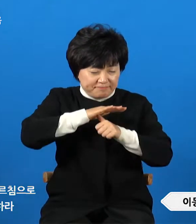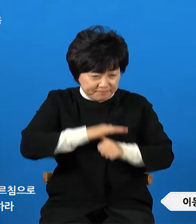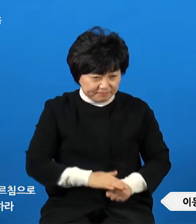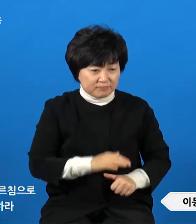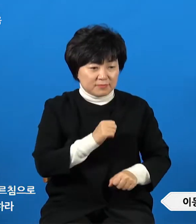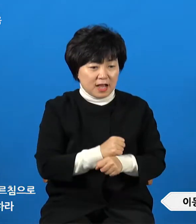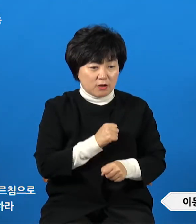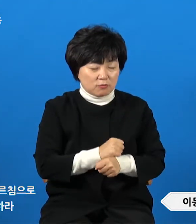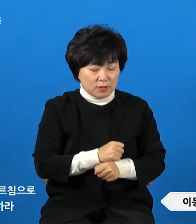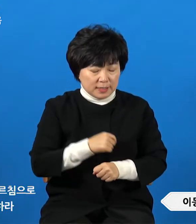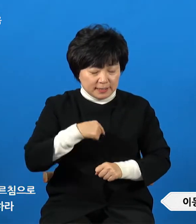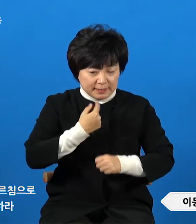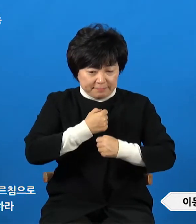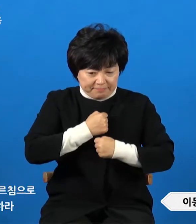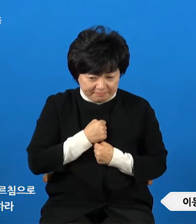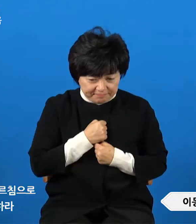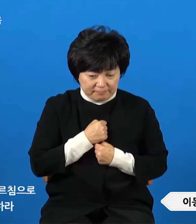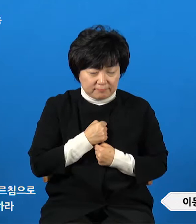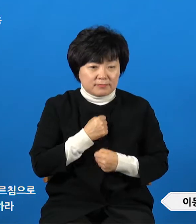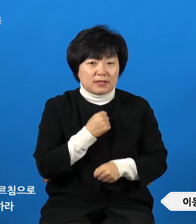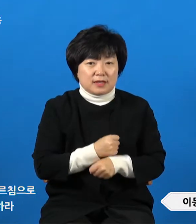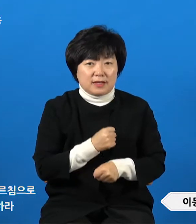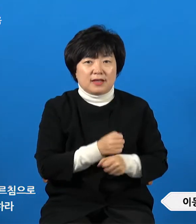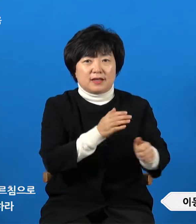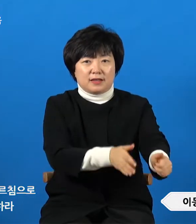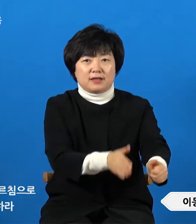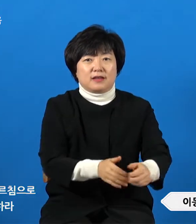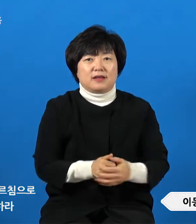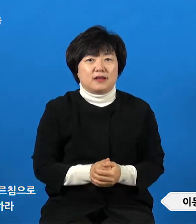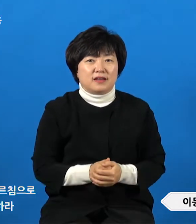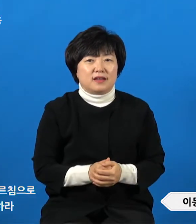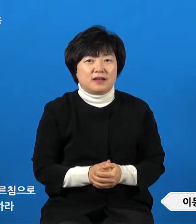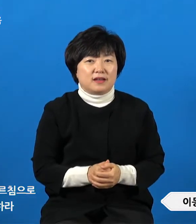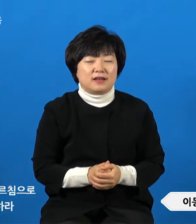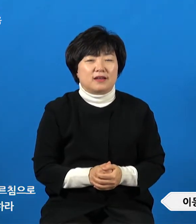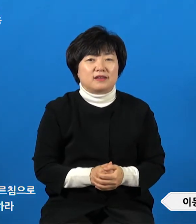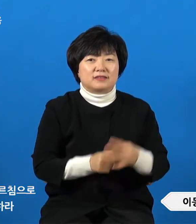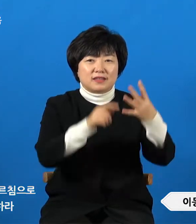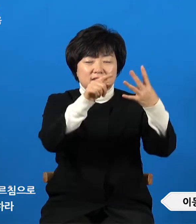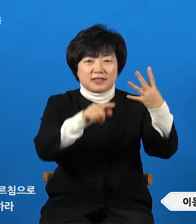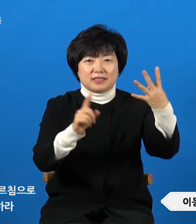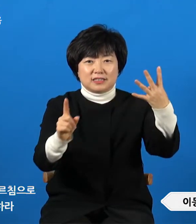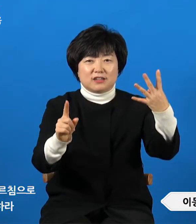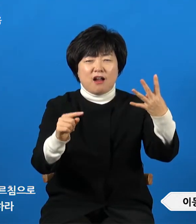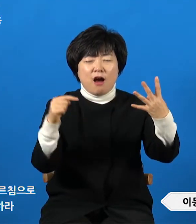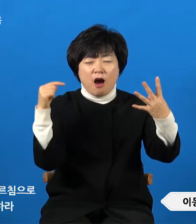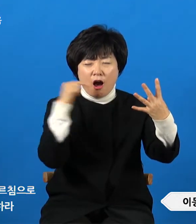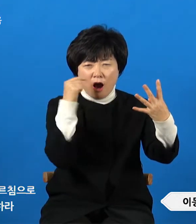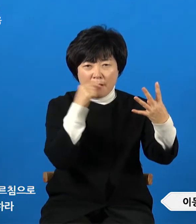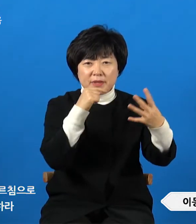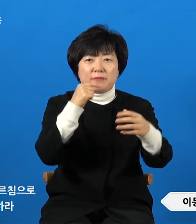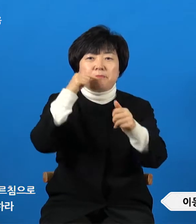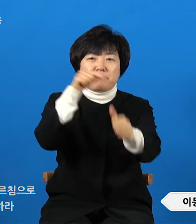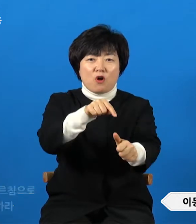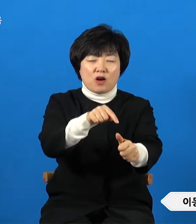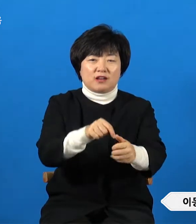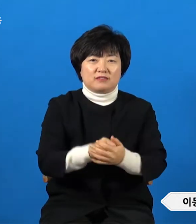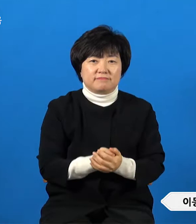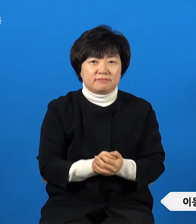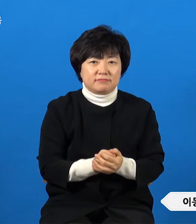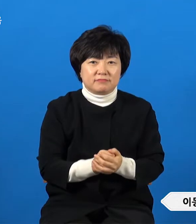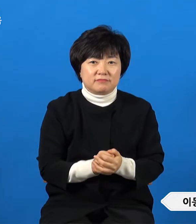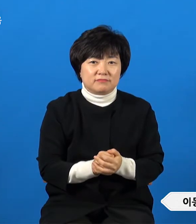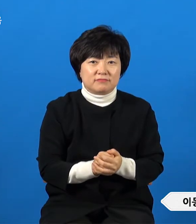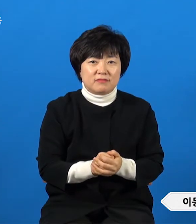경책하며 경계하며 권하라. 여기 1절에 엄히 명하노니 그랬어요. 엄숙히 명하노니. 이